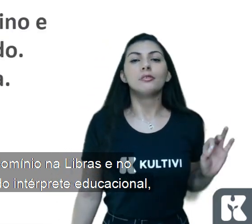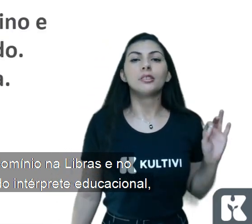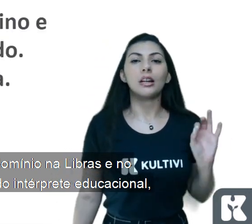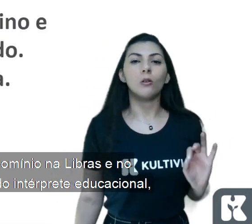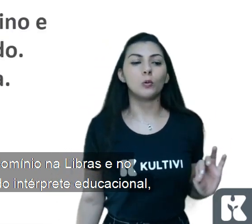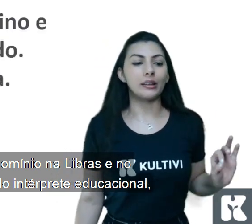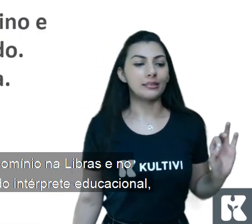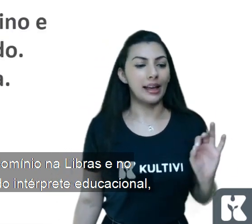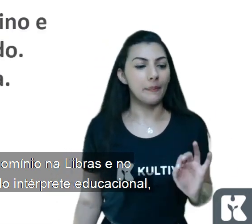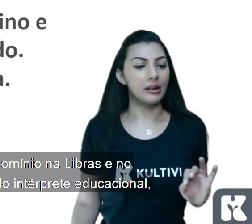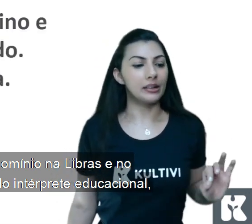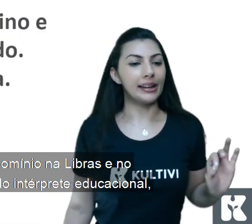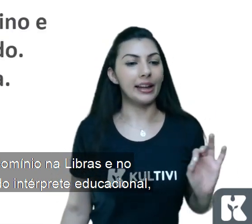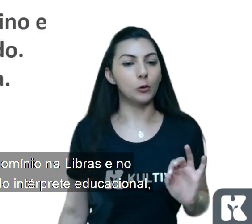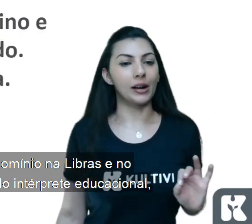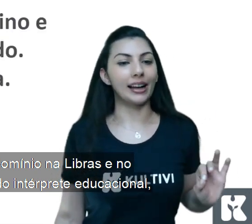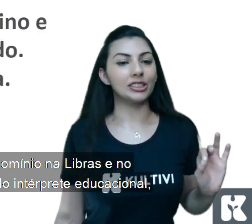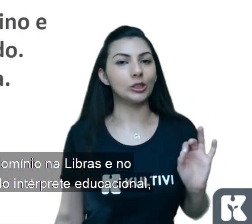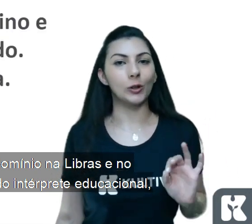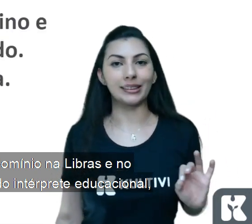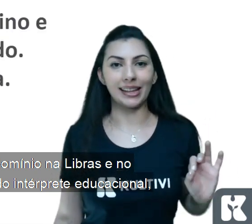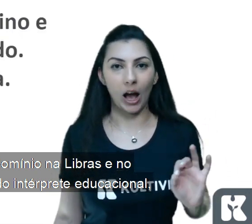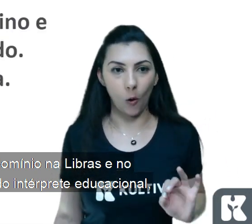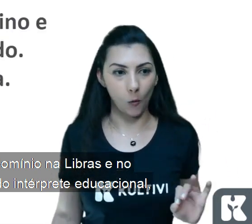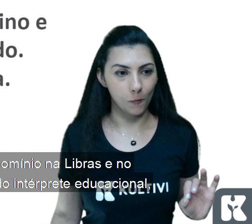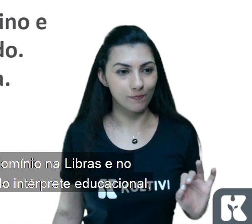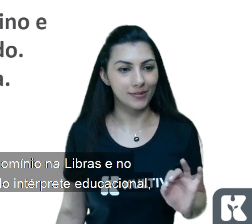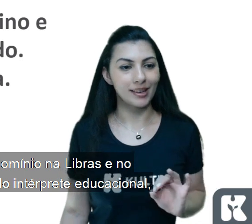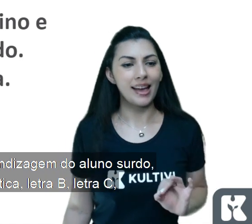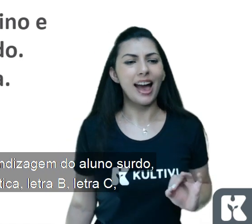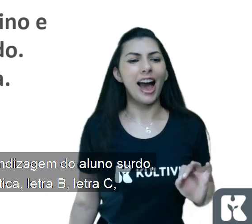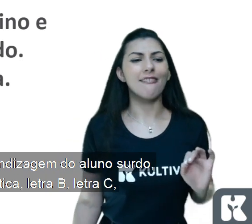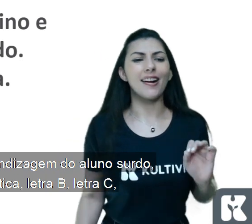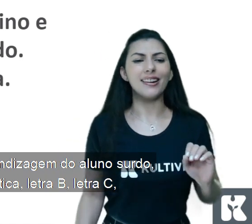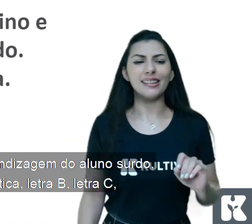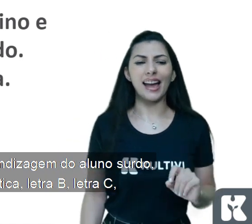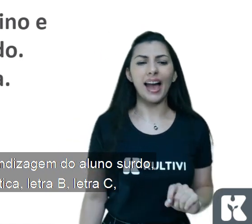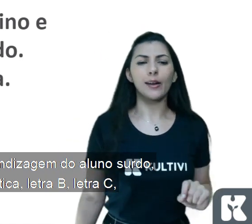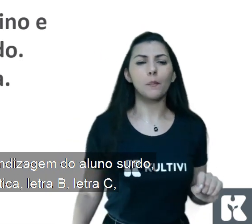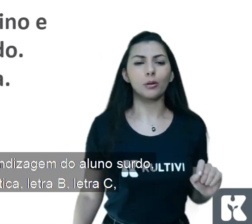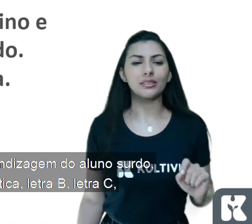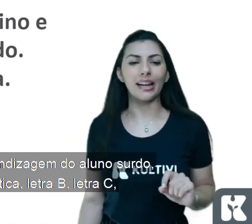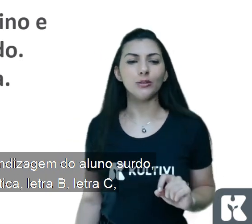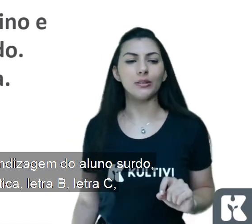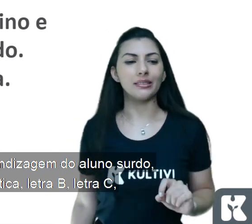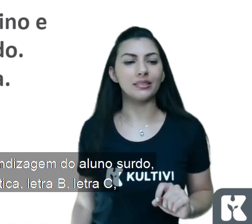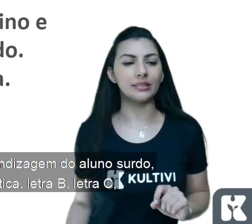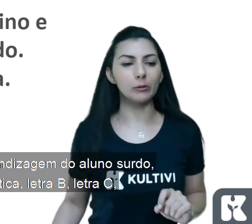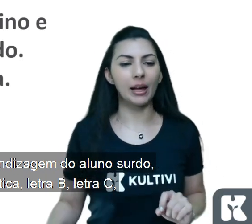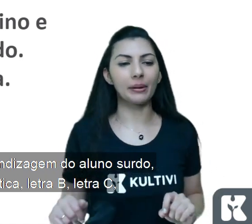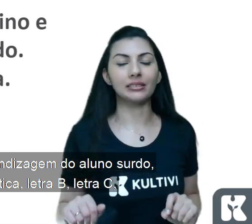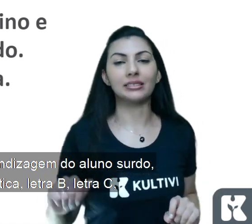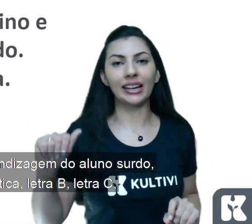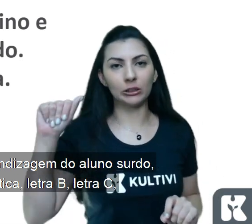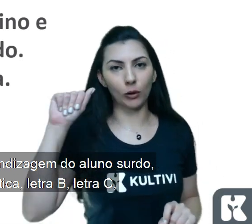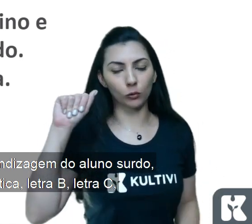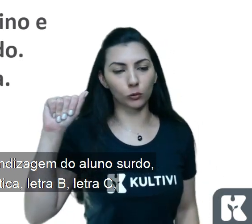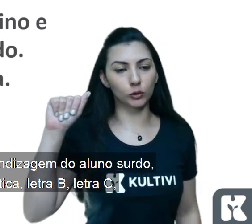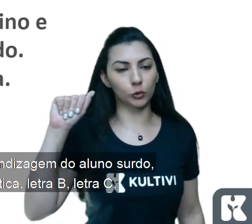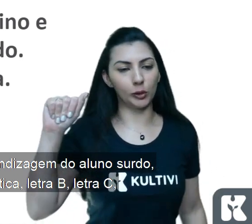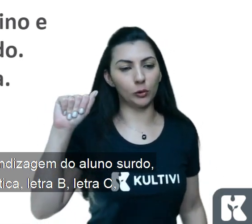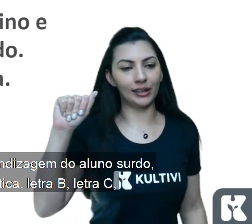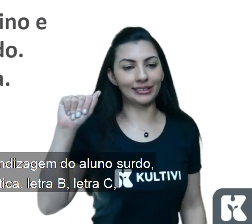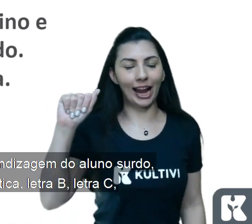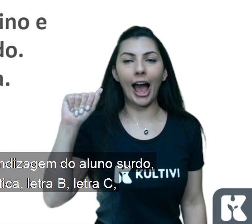É função do intérprete educacional avaliar o processo de ensino e aprendizagem do